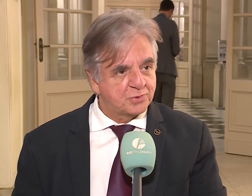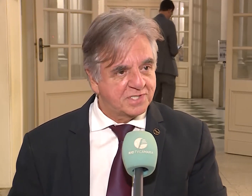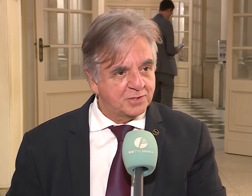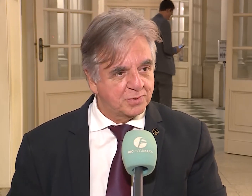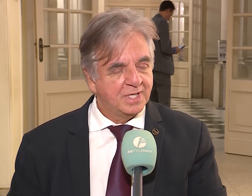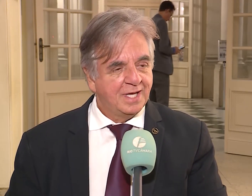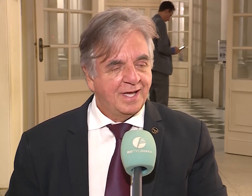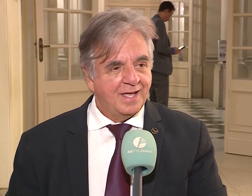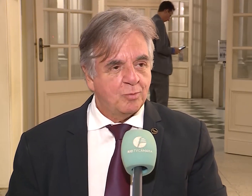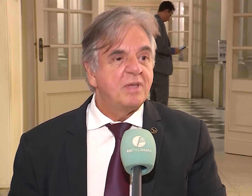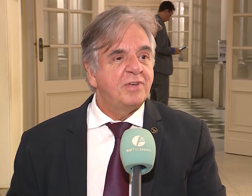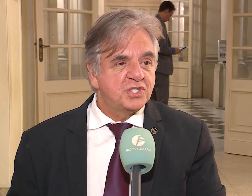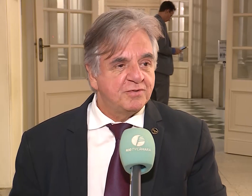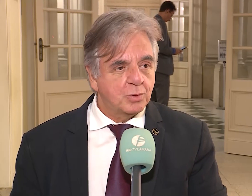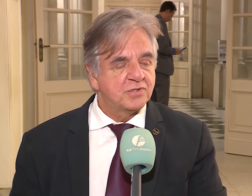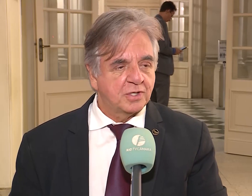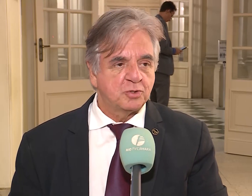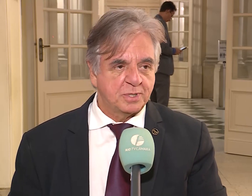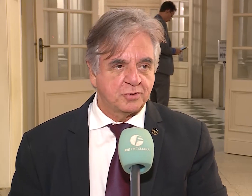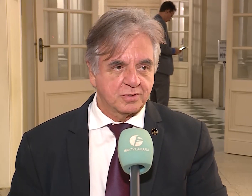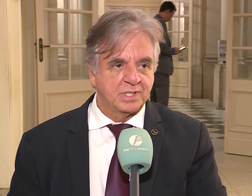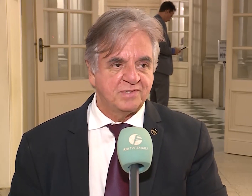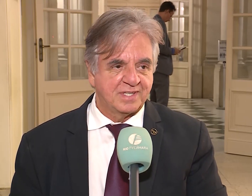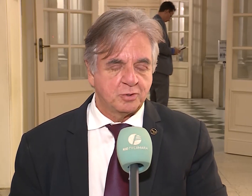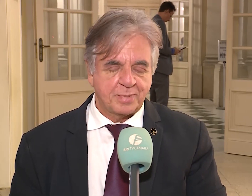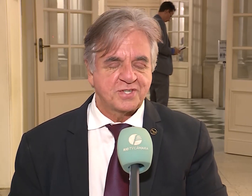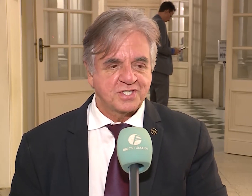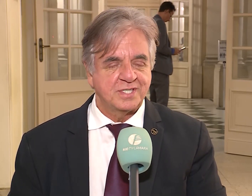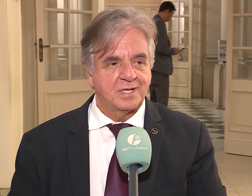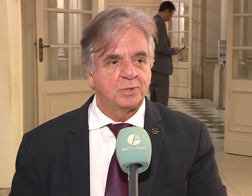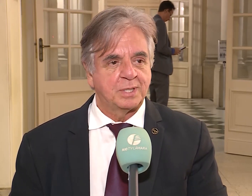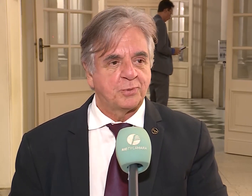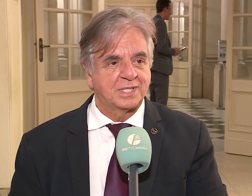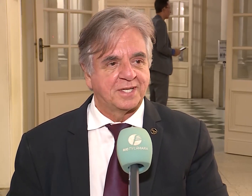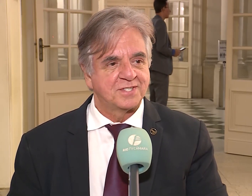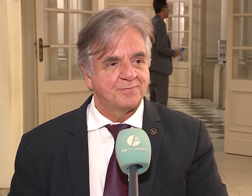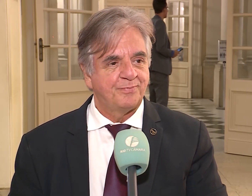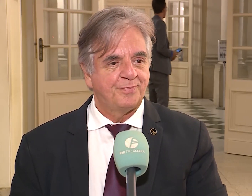estamos produzindo uma efetiva inclusão das pessoas com deficiência. E para a gente isso é muito importante.